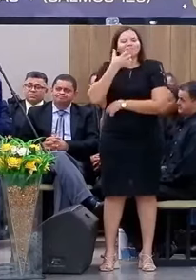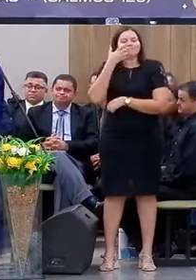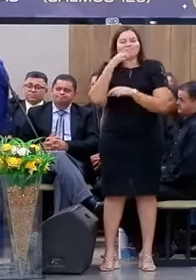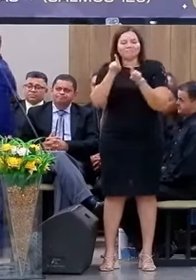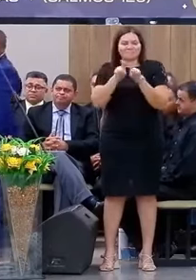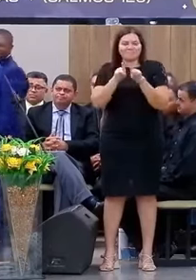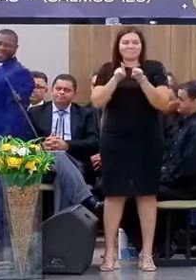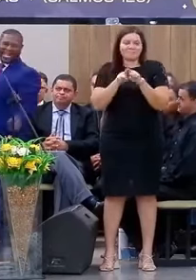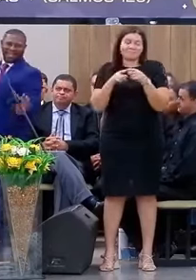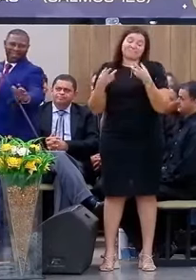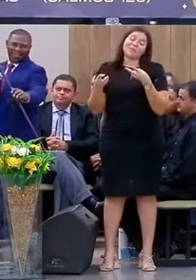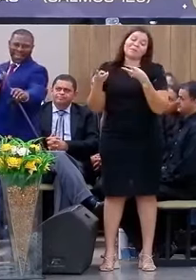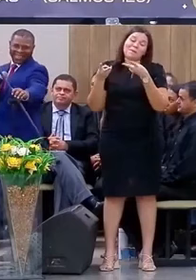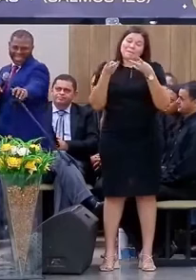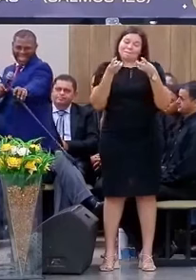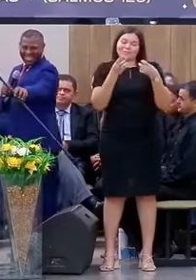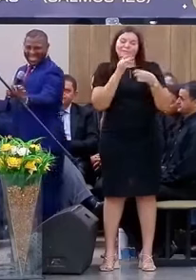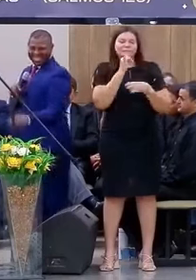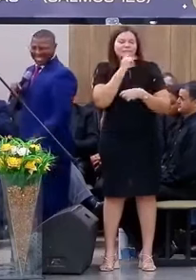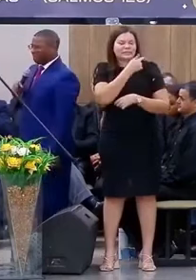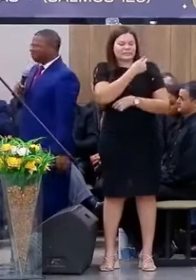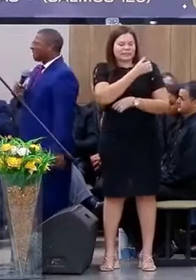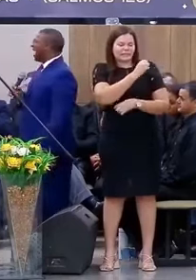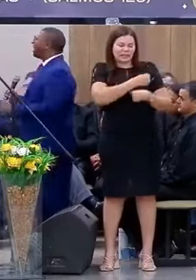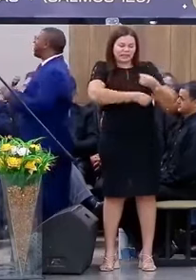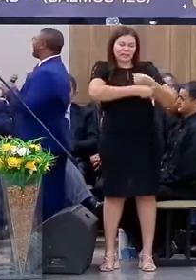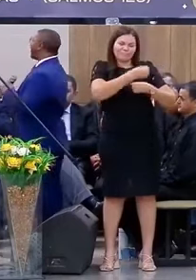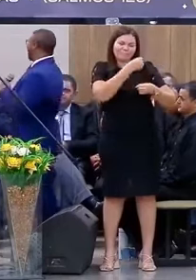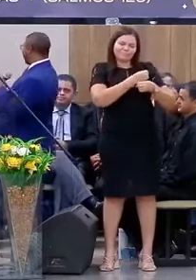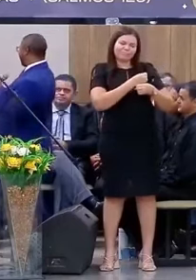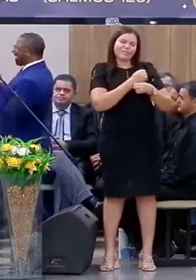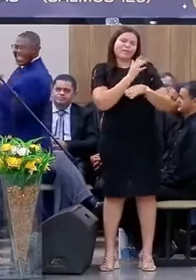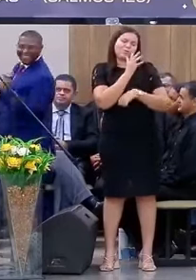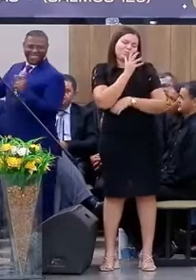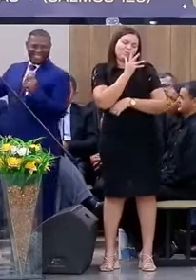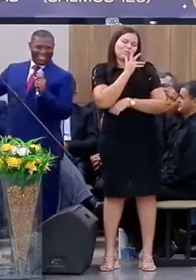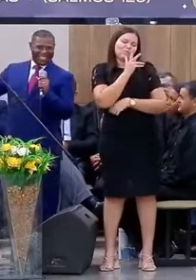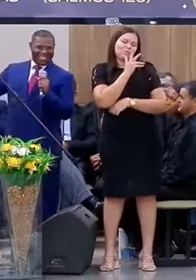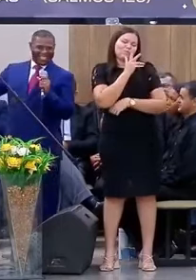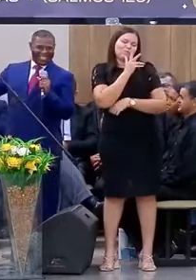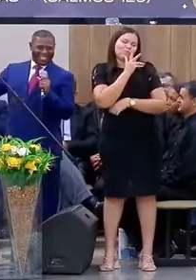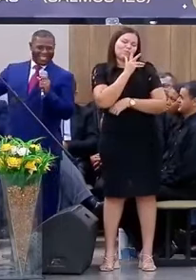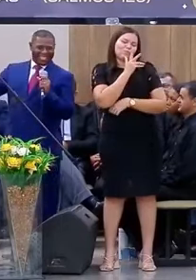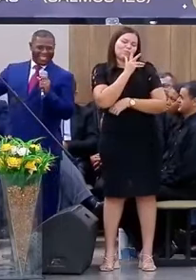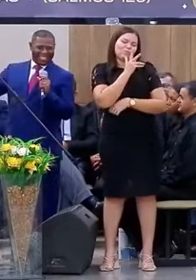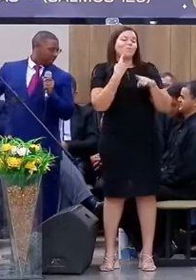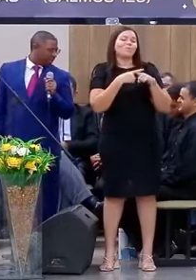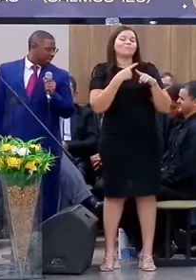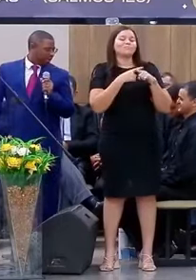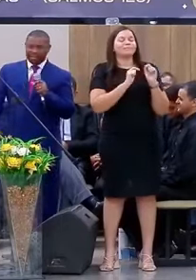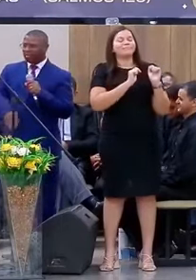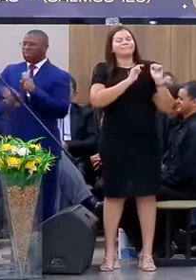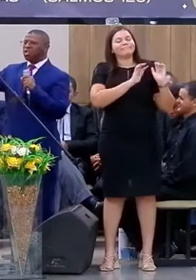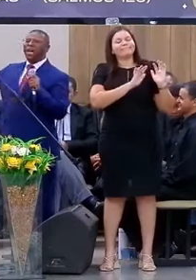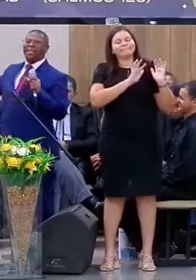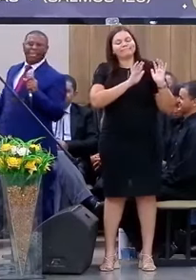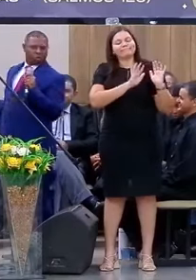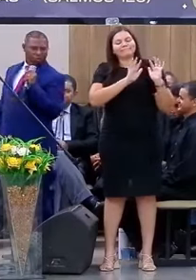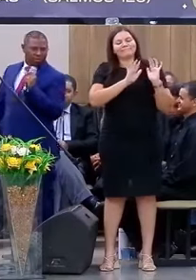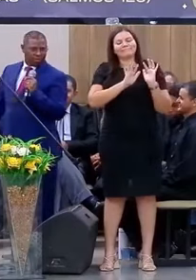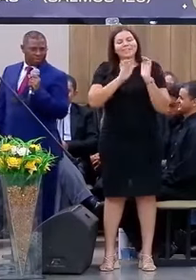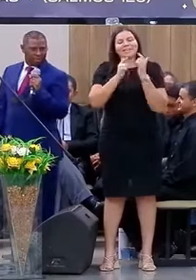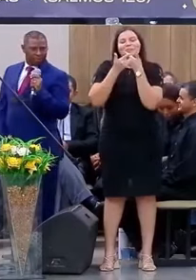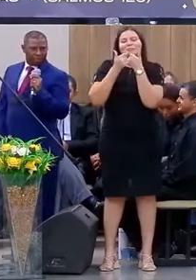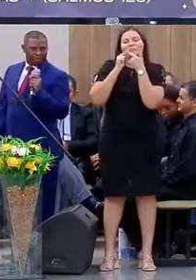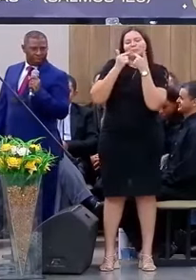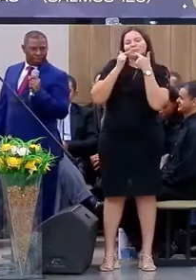cá para você entender. 70 anos são 70 dias. Aí eles vão passando, sorrindo à toa. Porque quem tem Jesus